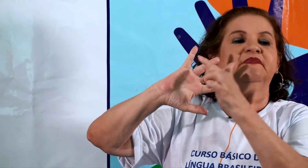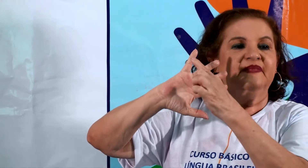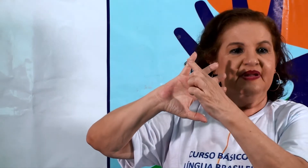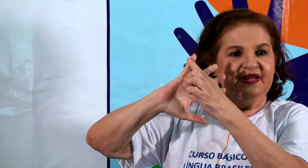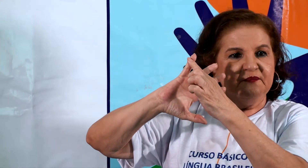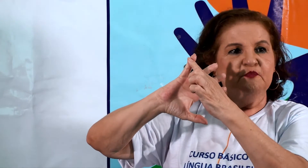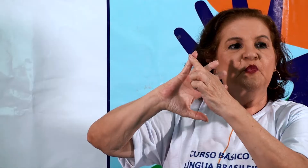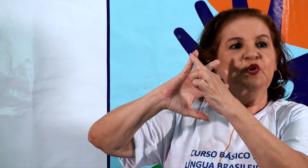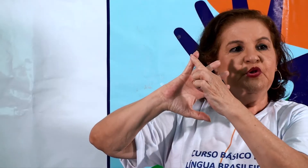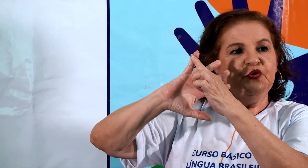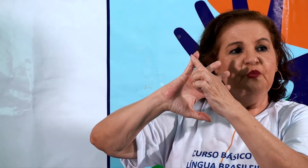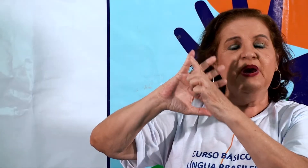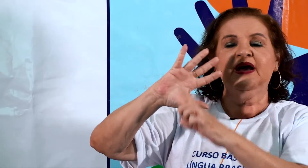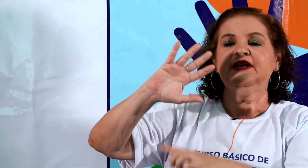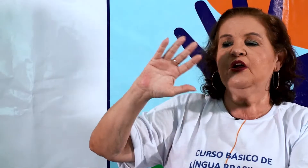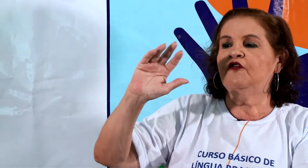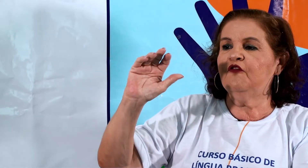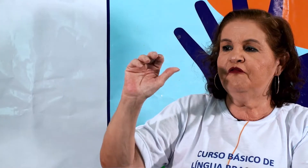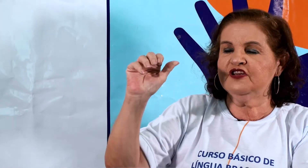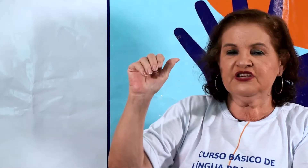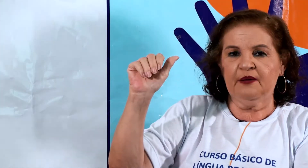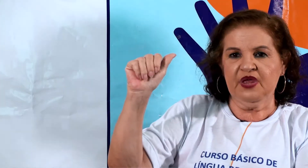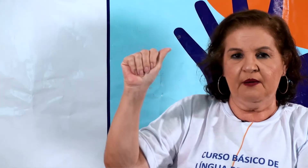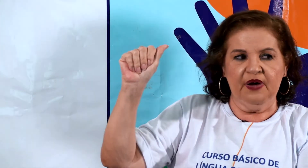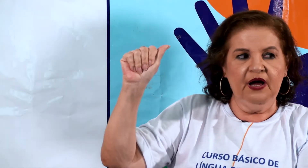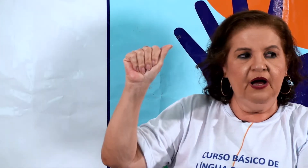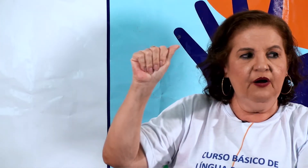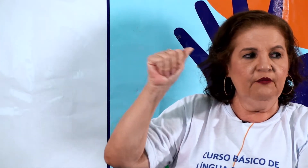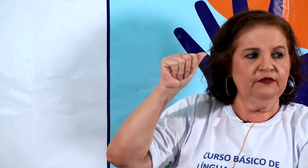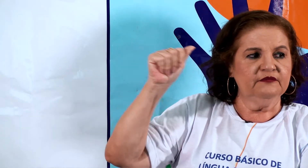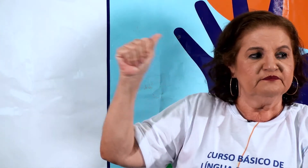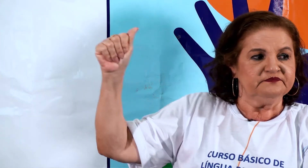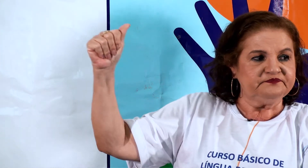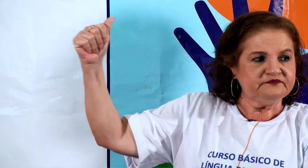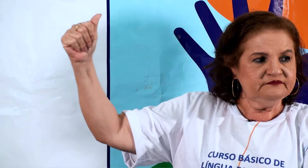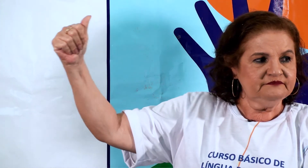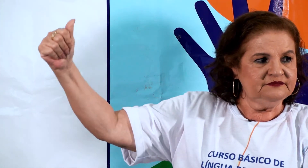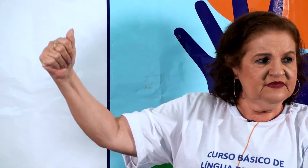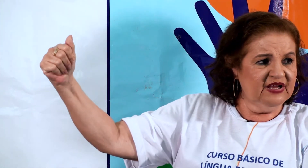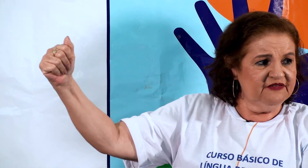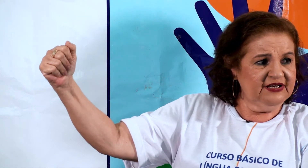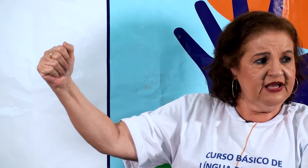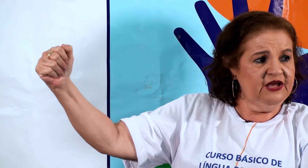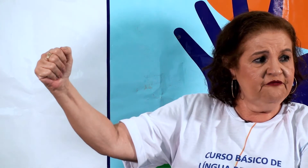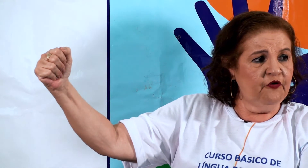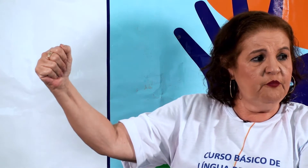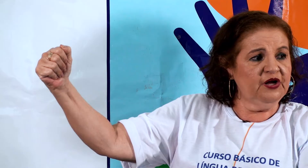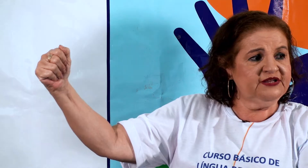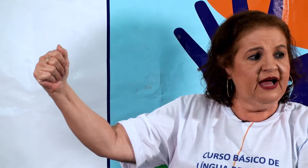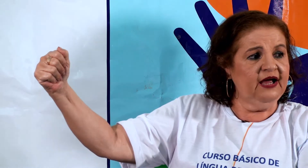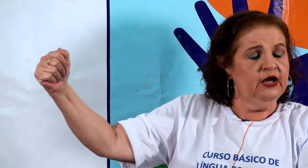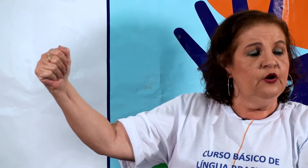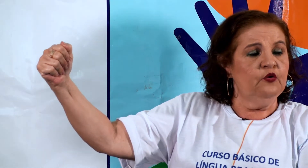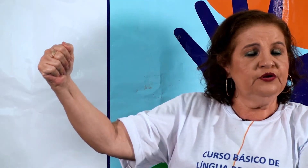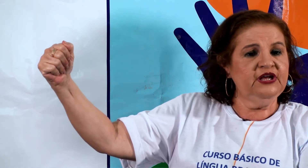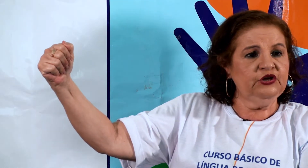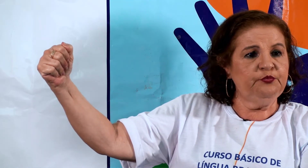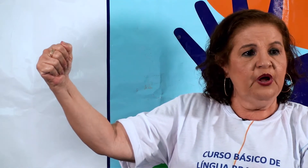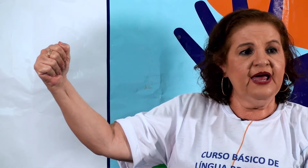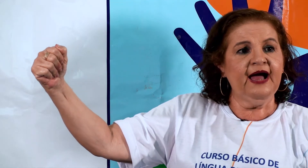e o mínimo. Muito bem, então eu vou fechar minha mão, tá vendo aí? E vou botar o dedo polegar